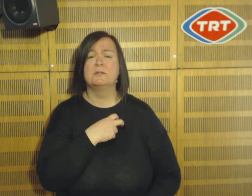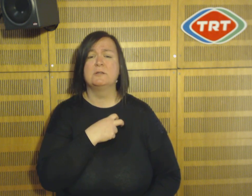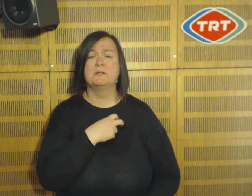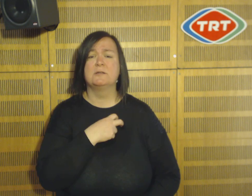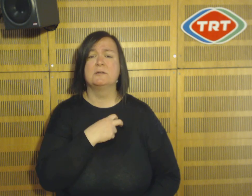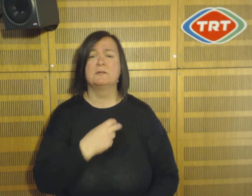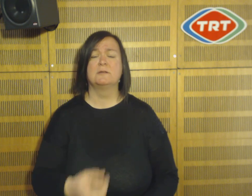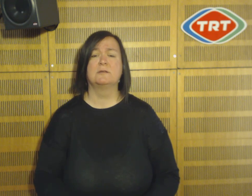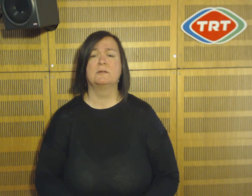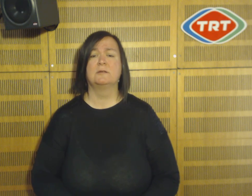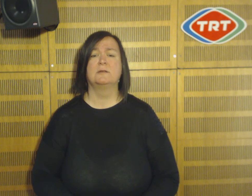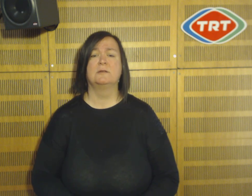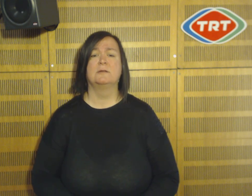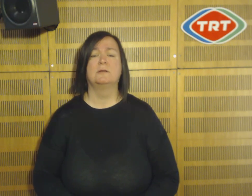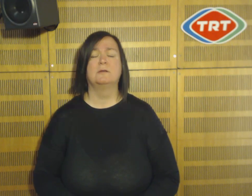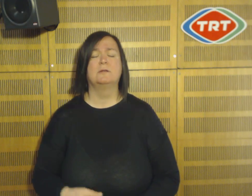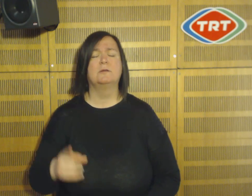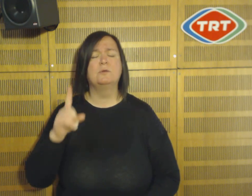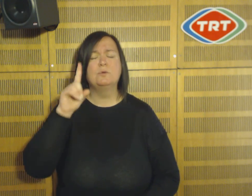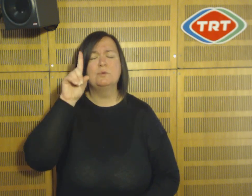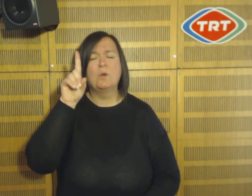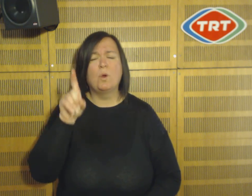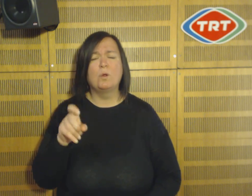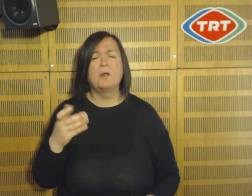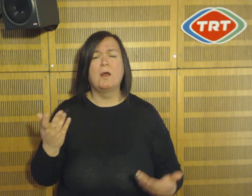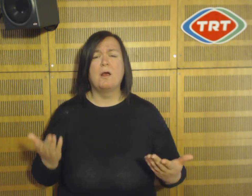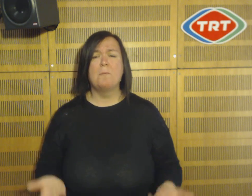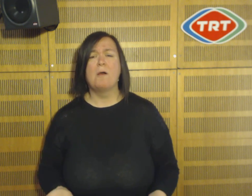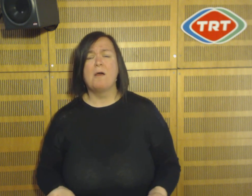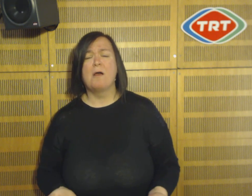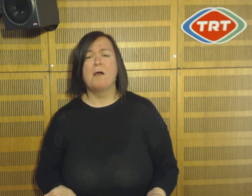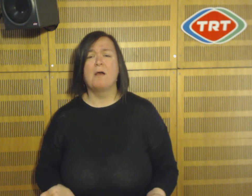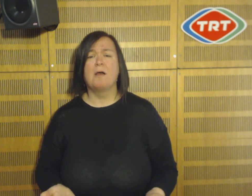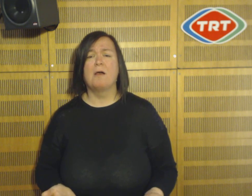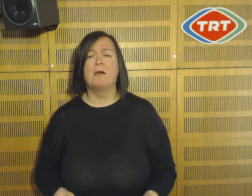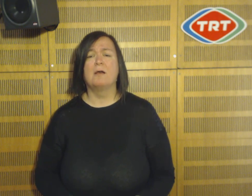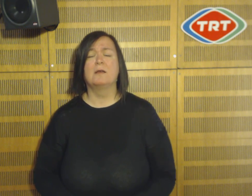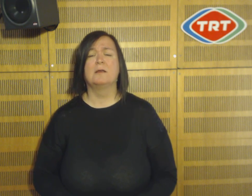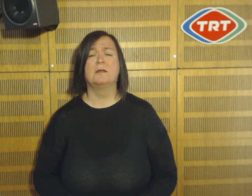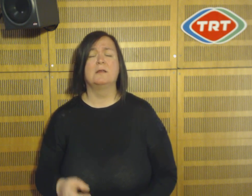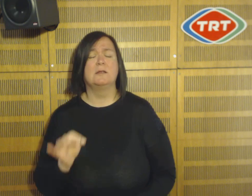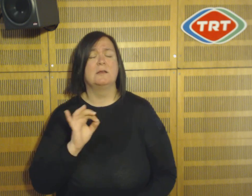Aşkın sordular ama hiç